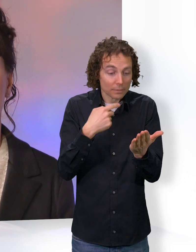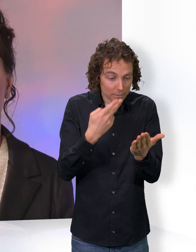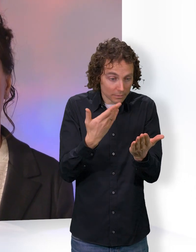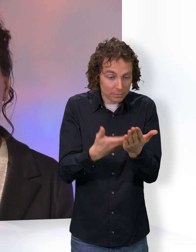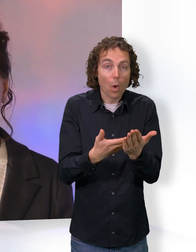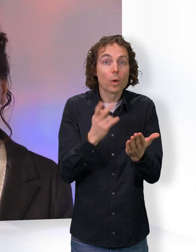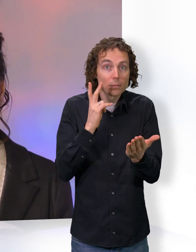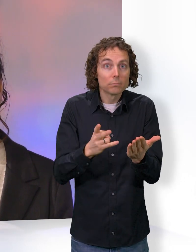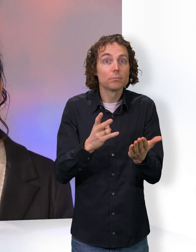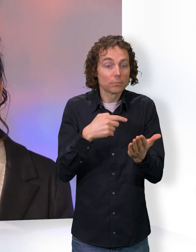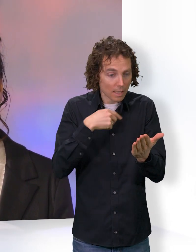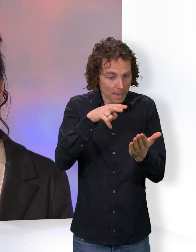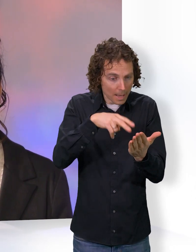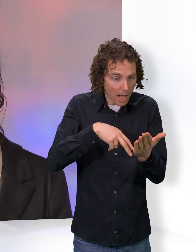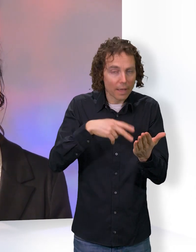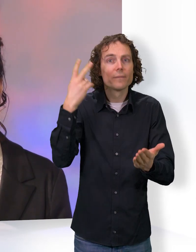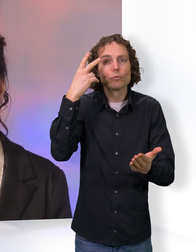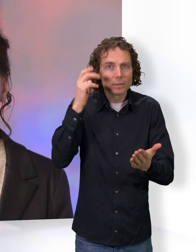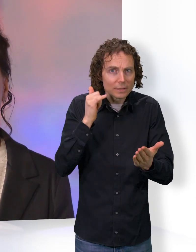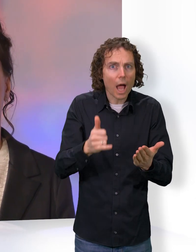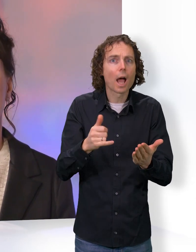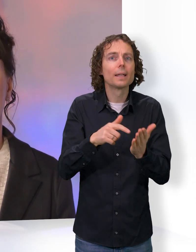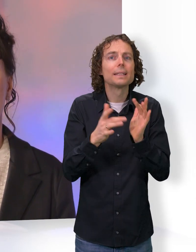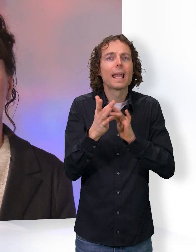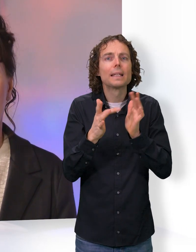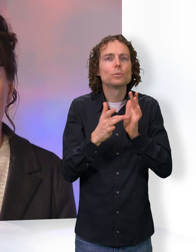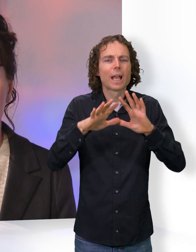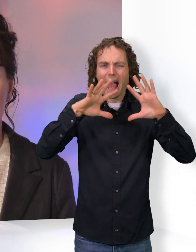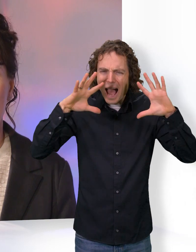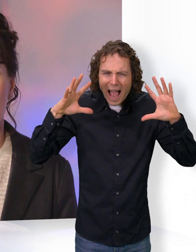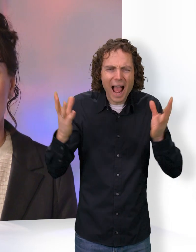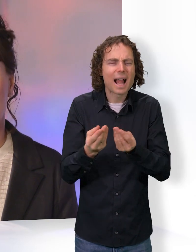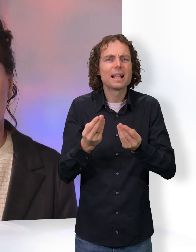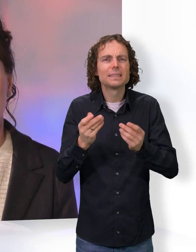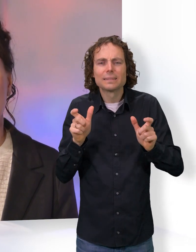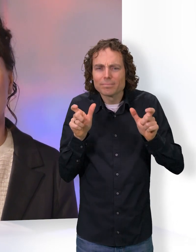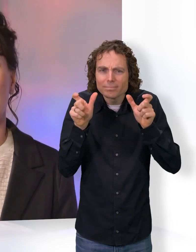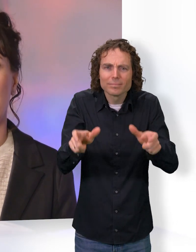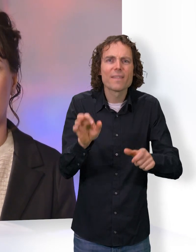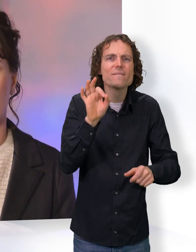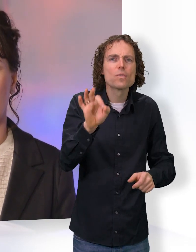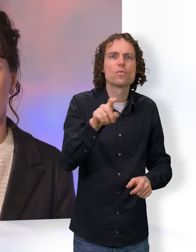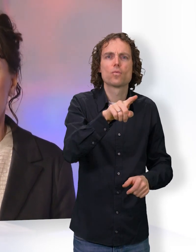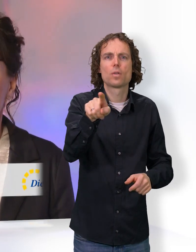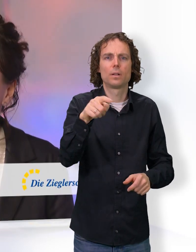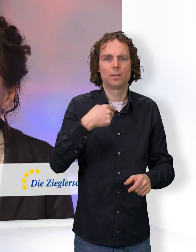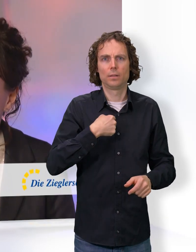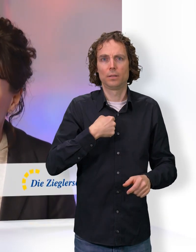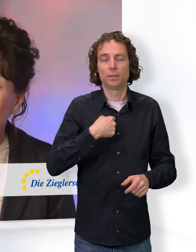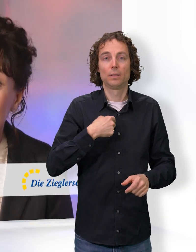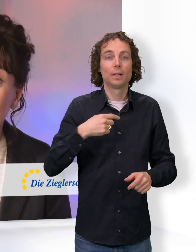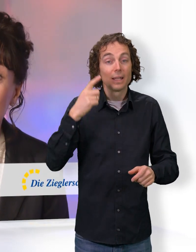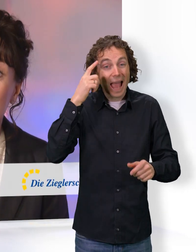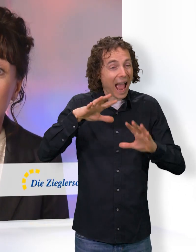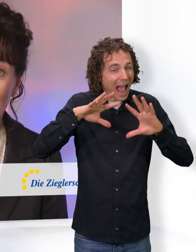verstehe. Jesus hat alles für uns gegeben. Alles. Für sie und für mich. Und wenn ich